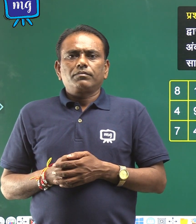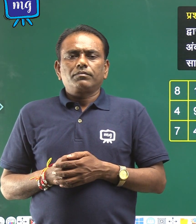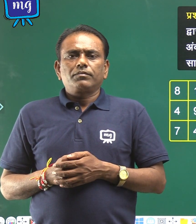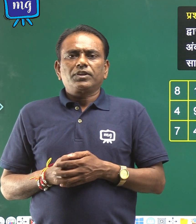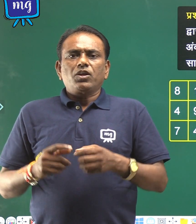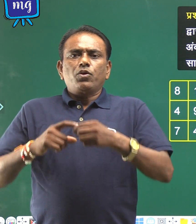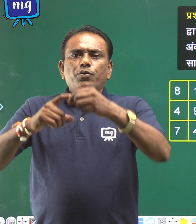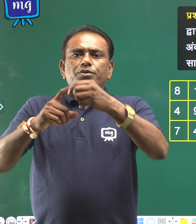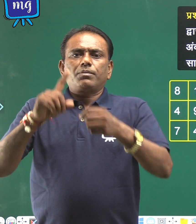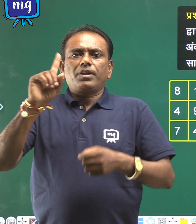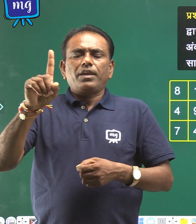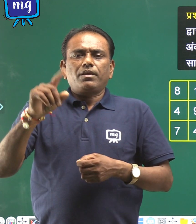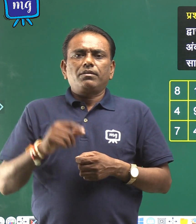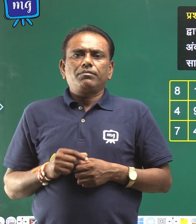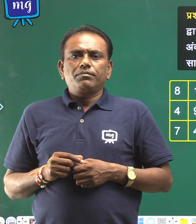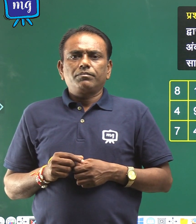प्रश्न 1,